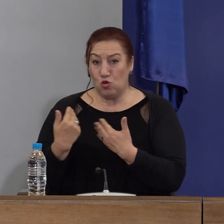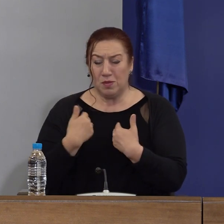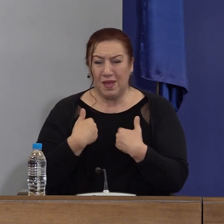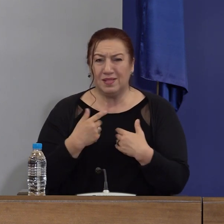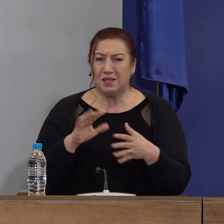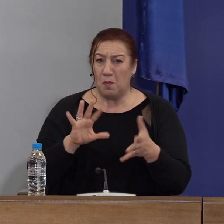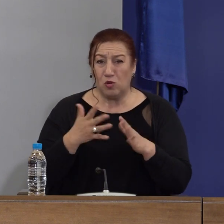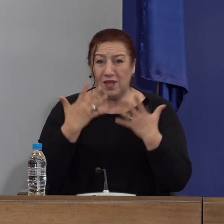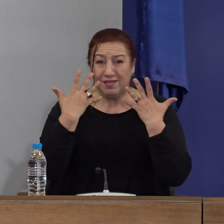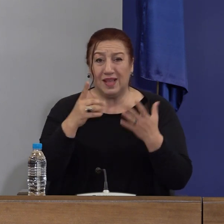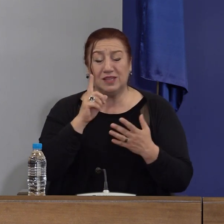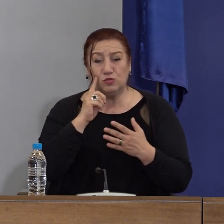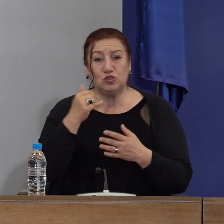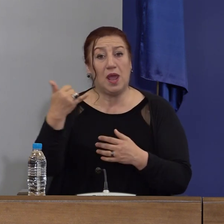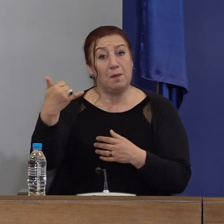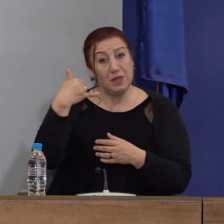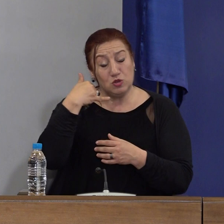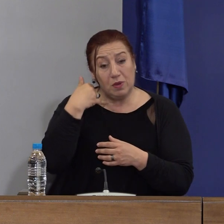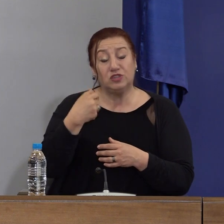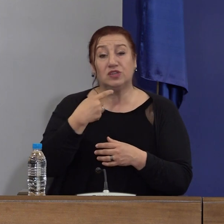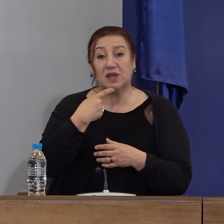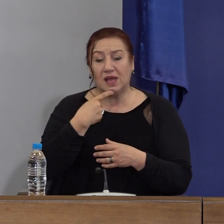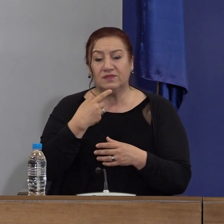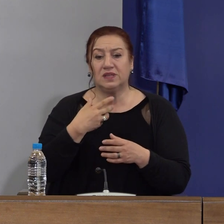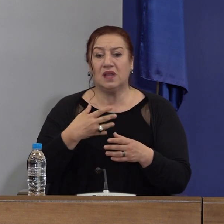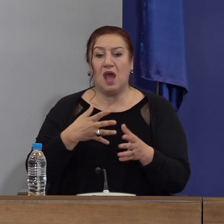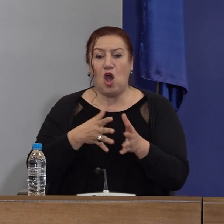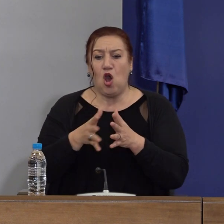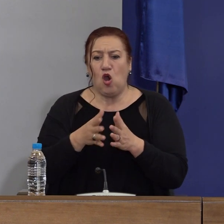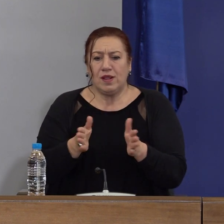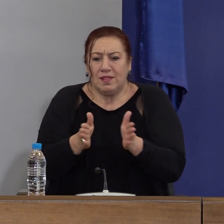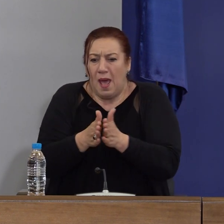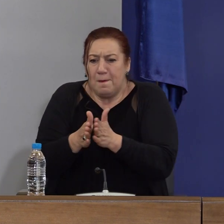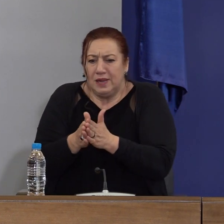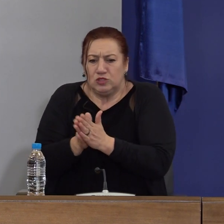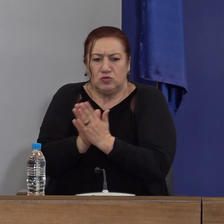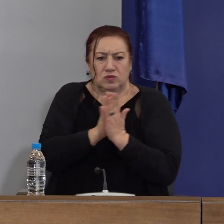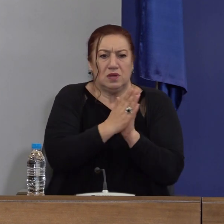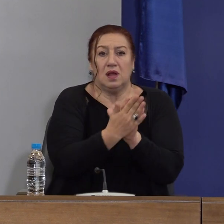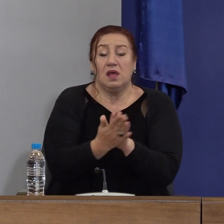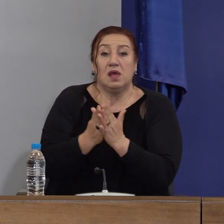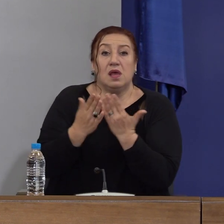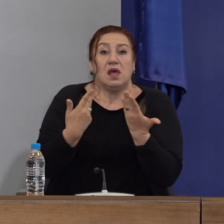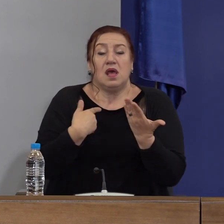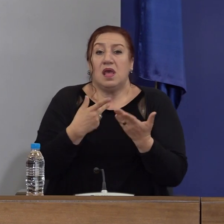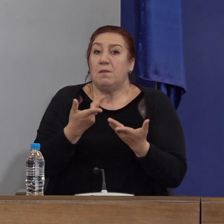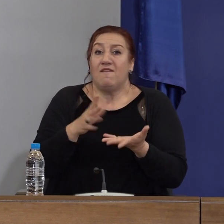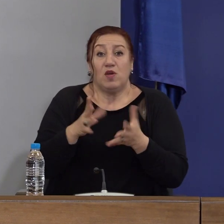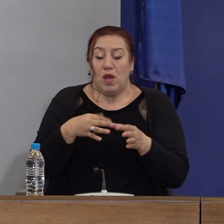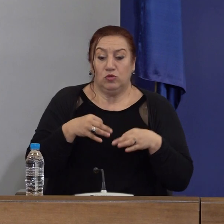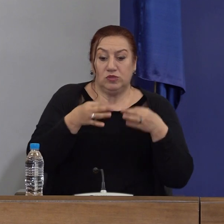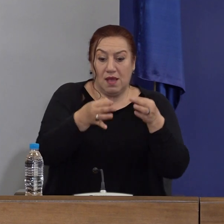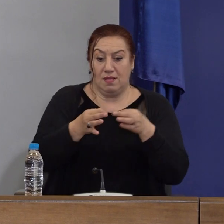са ми се обаждали и са казали, че хората се трупат един до друг и вероятността за разпространение е много голяма